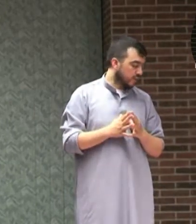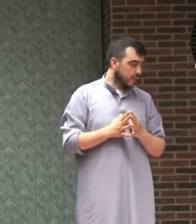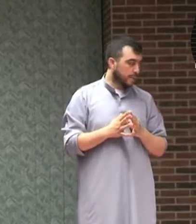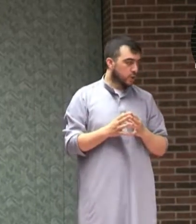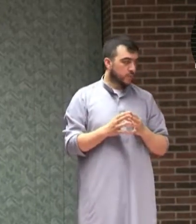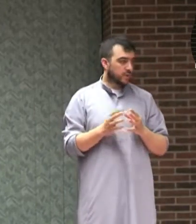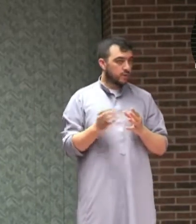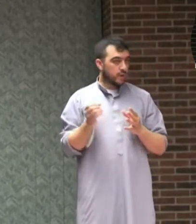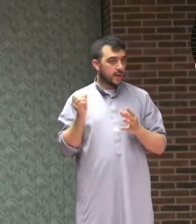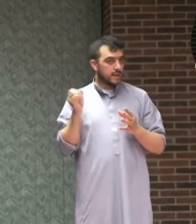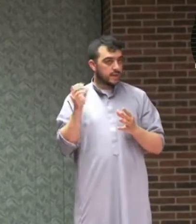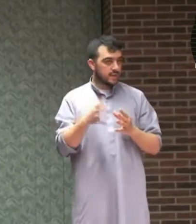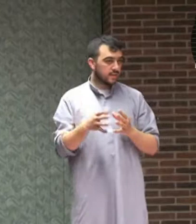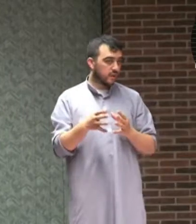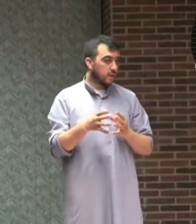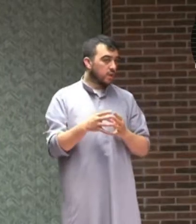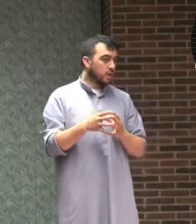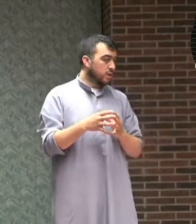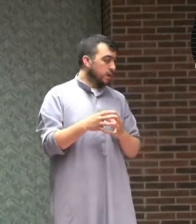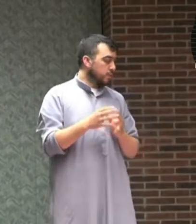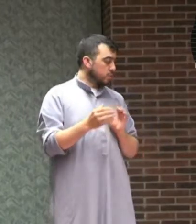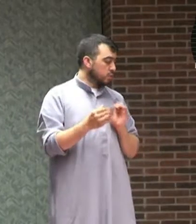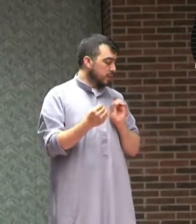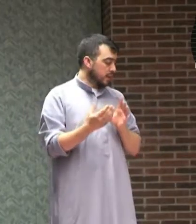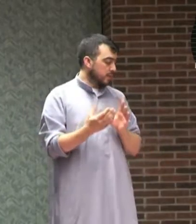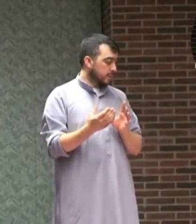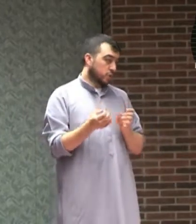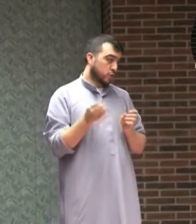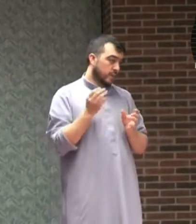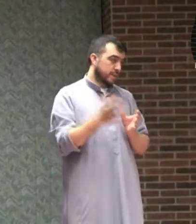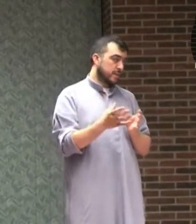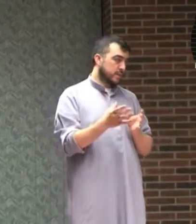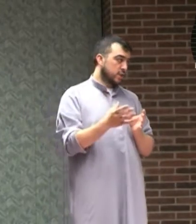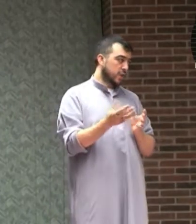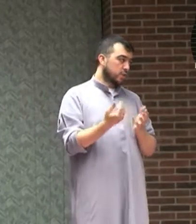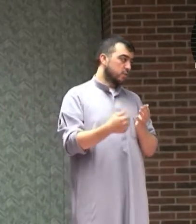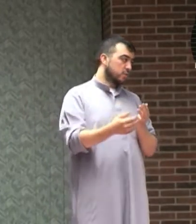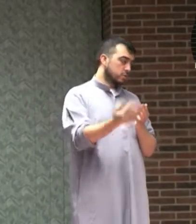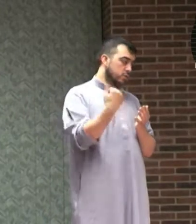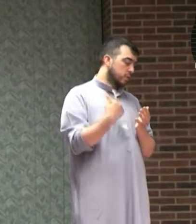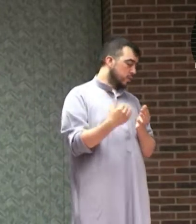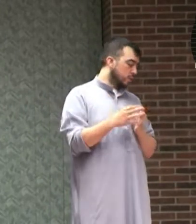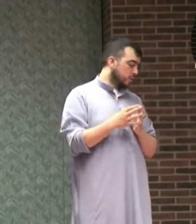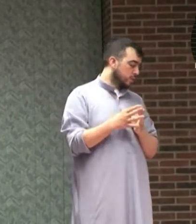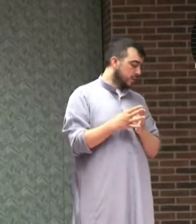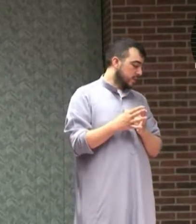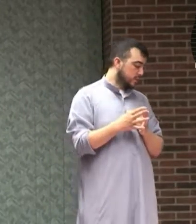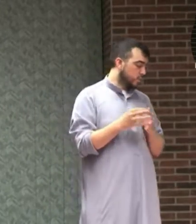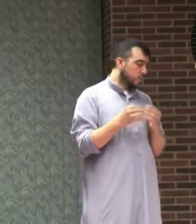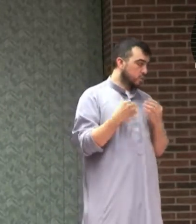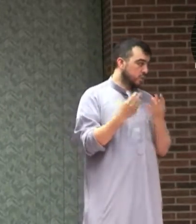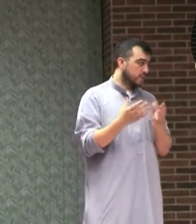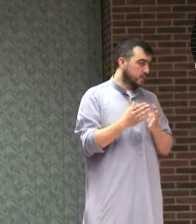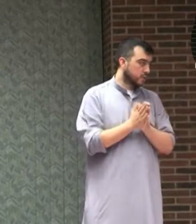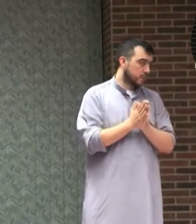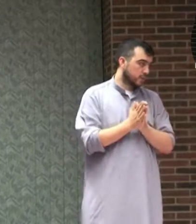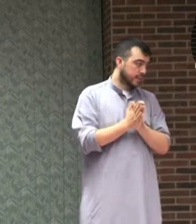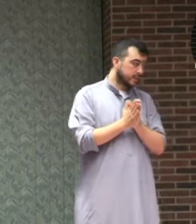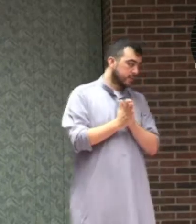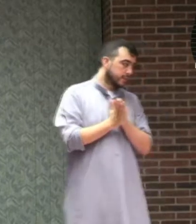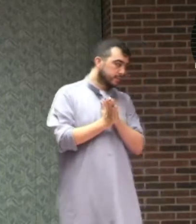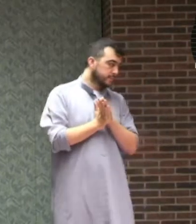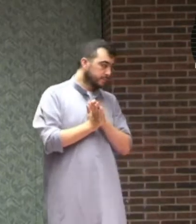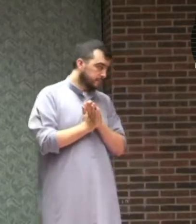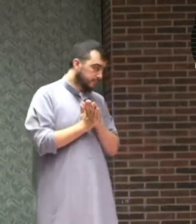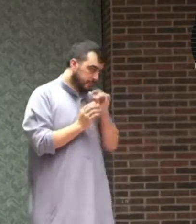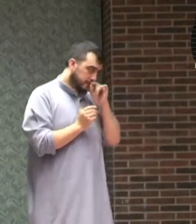une dispute grave, je n'ose pas trop aller parce que j'ai peur que ça va faire des conflits. Je préfère envoyer un SMS avant Et puis ensuite, parce que quand j'envoie un SMS, Inch'Allah, je reçois une réponse